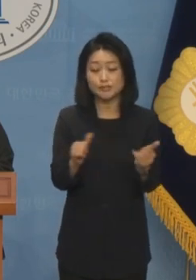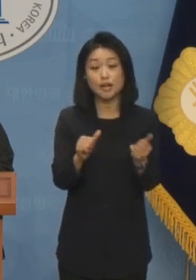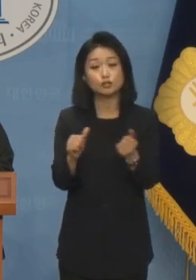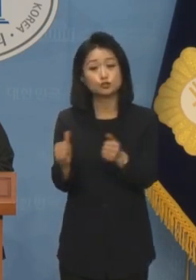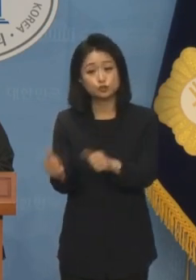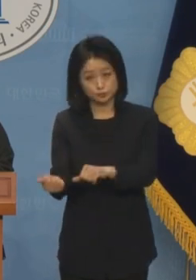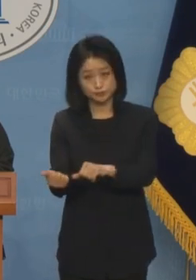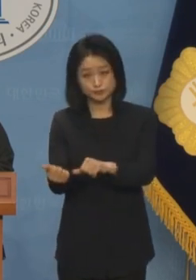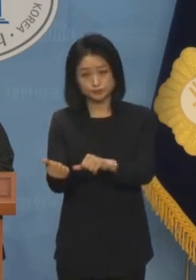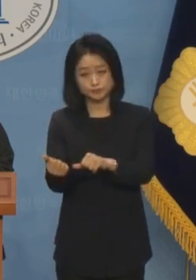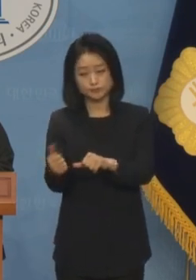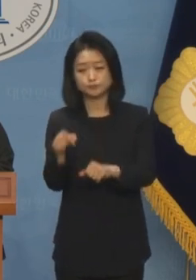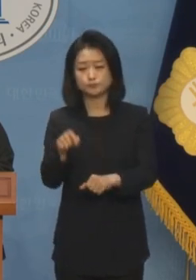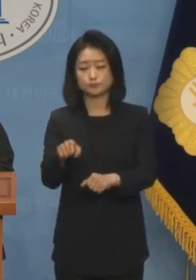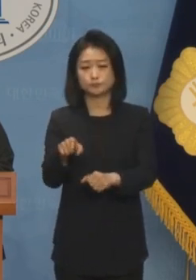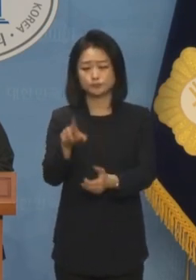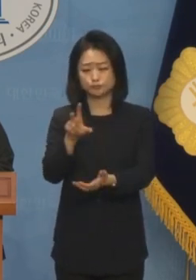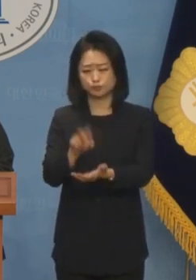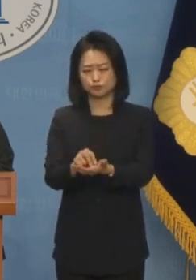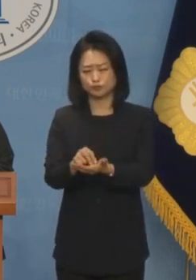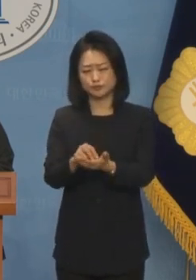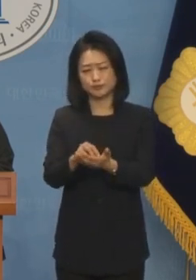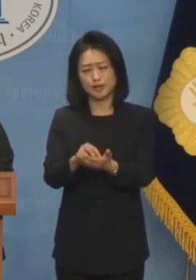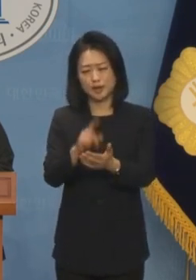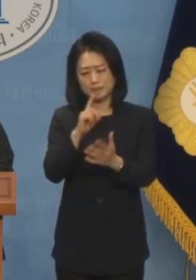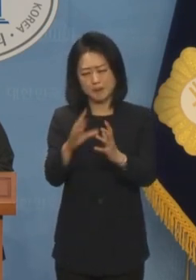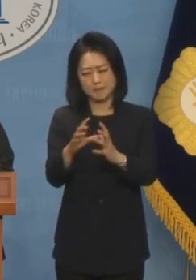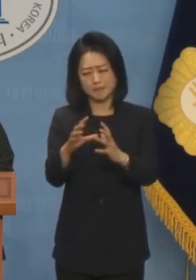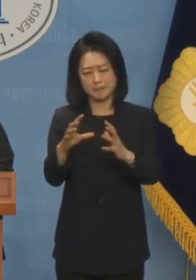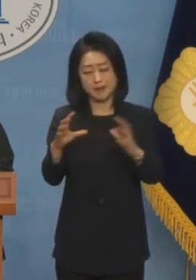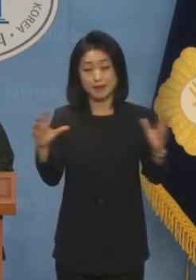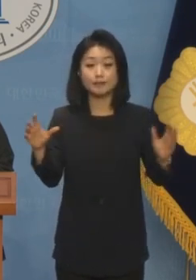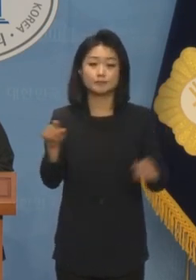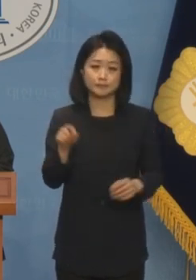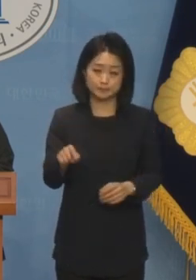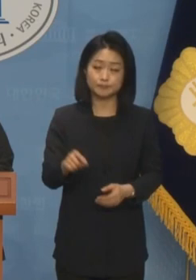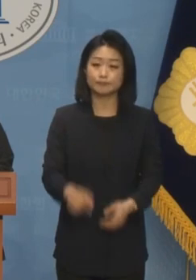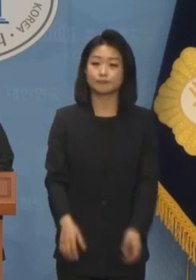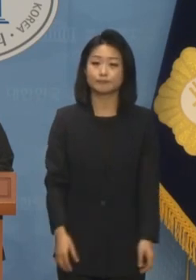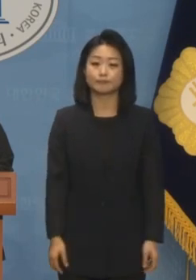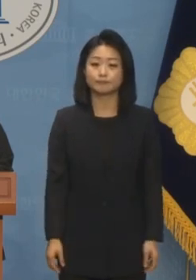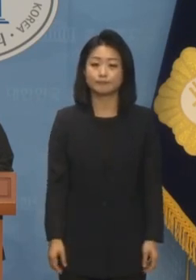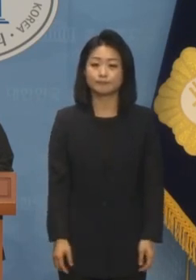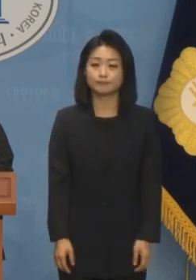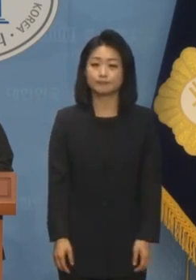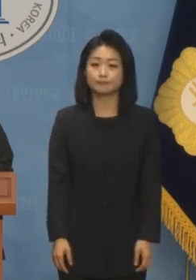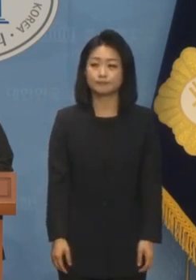죽음이 새로운 영역으로 확대되고 있음을 의미하기 때문입니다.